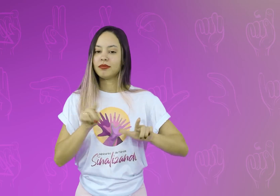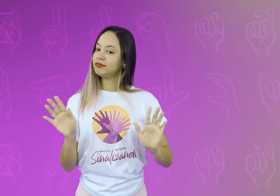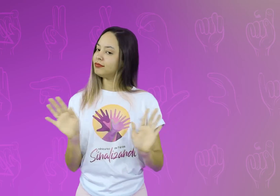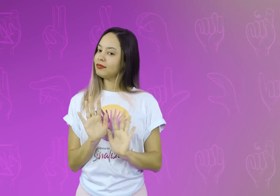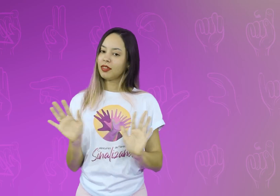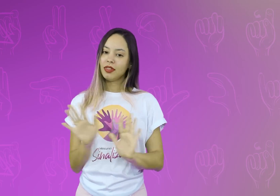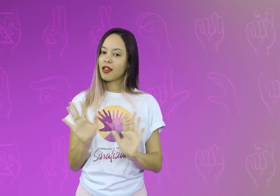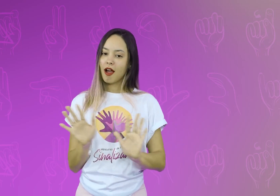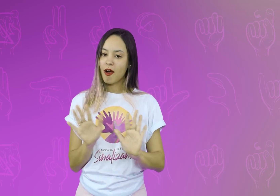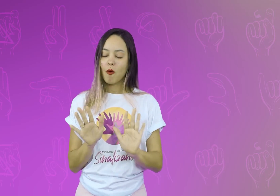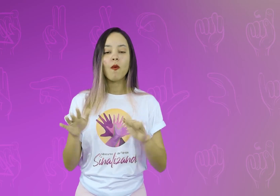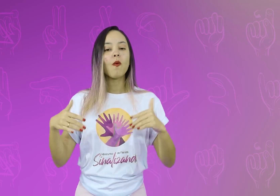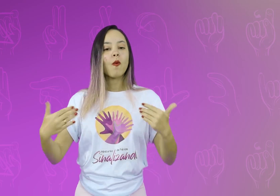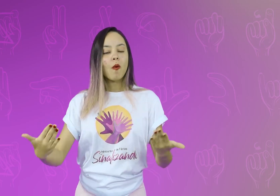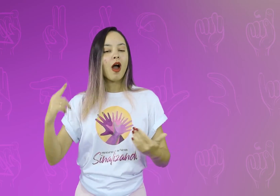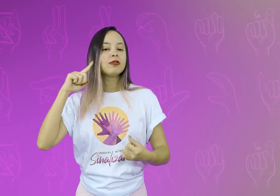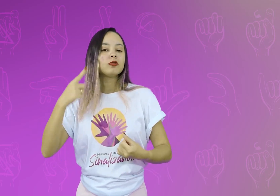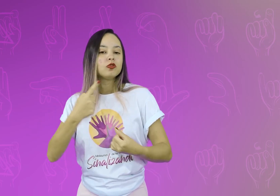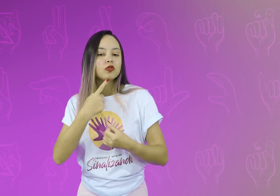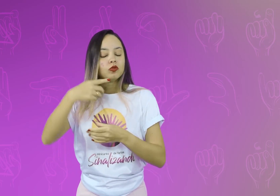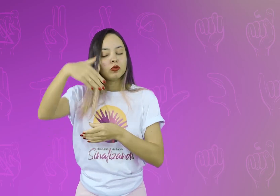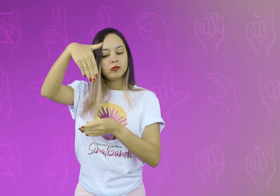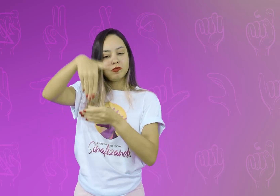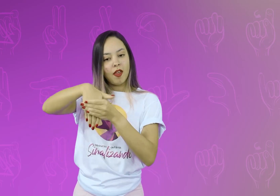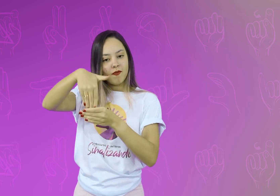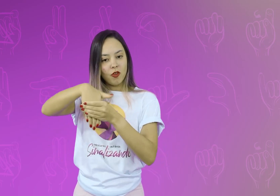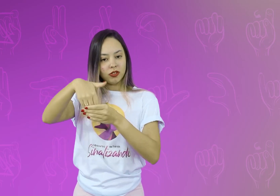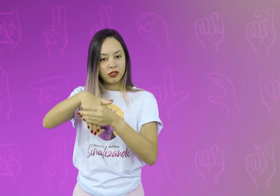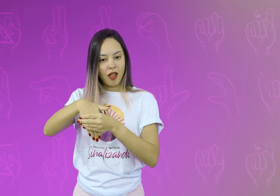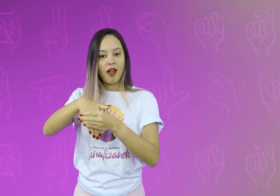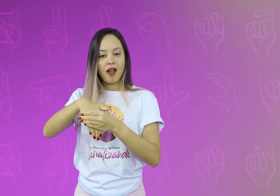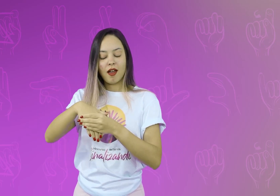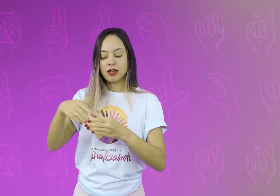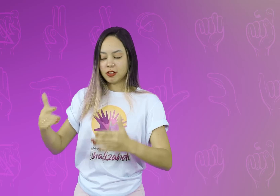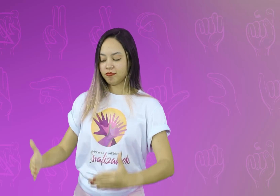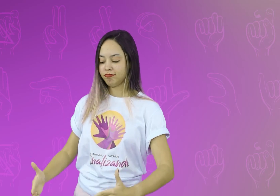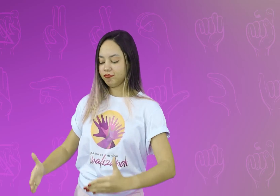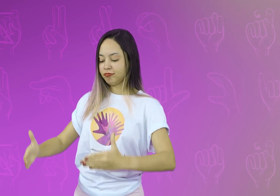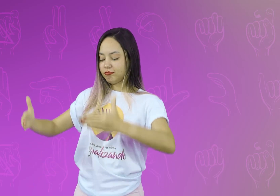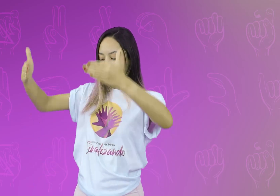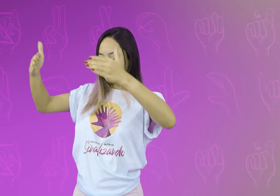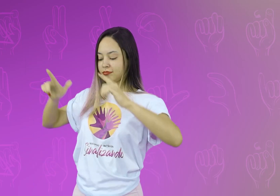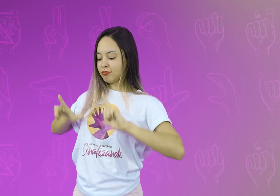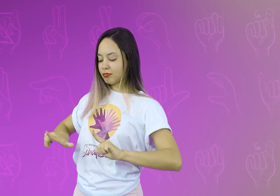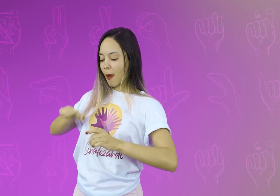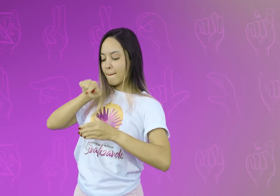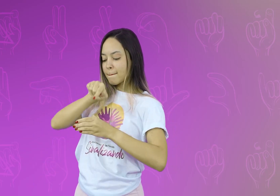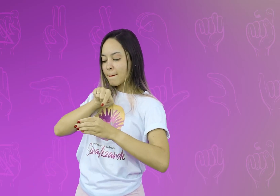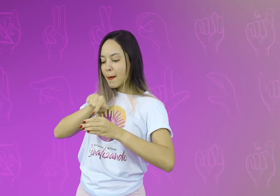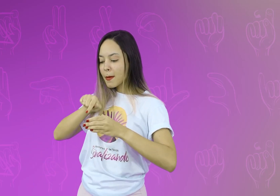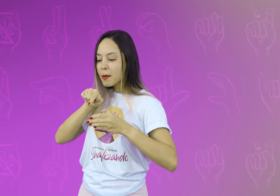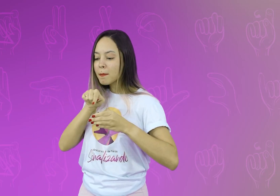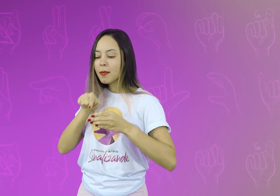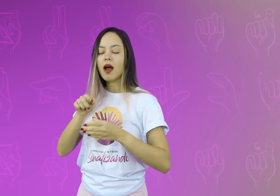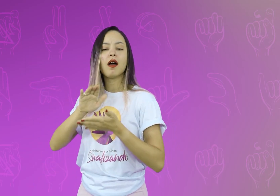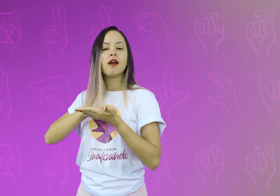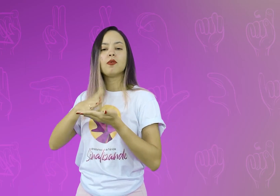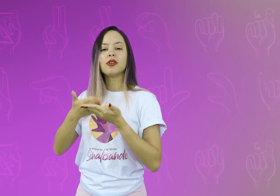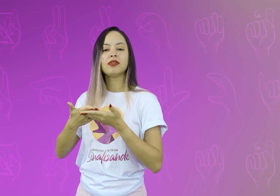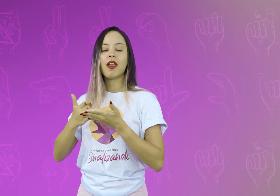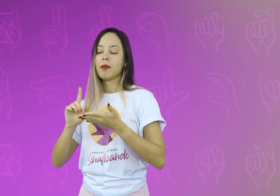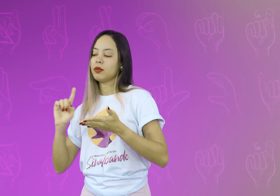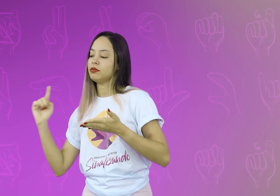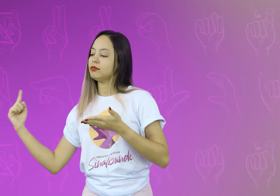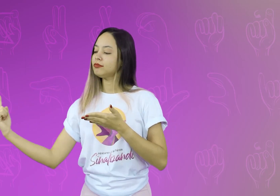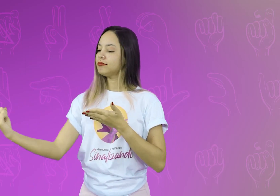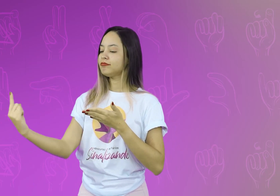votar? Não, e também não vai poder olhar a urna no momento que ele for votar. Então, no momento que a pessoa surda estiver votando, o intérprete ele não